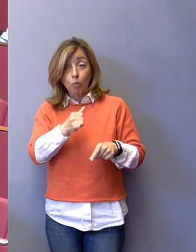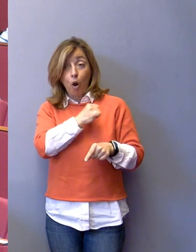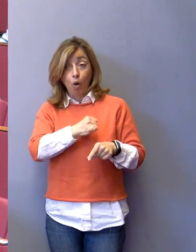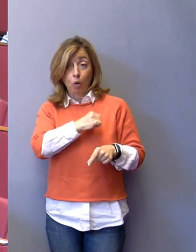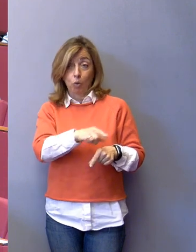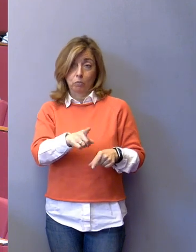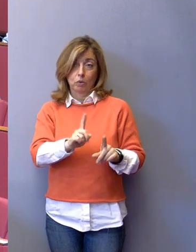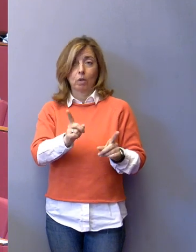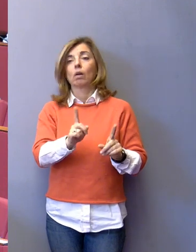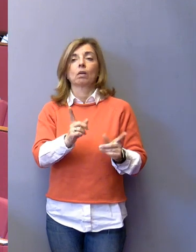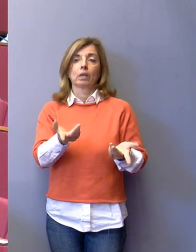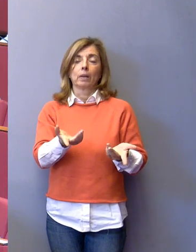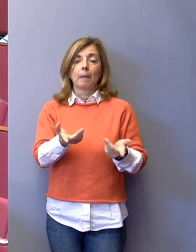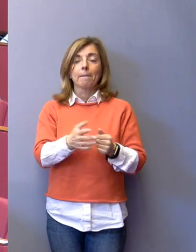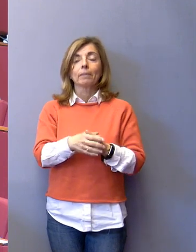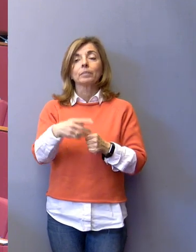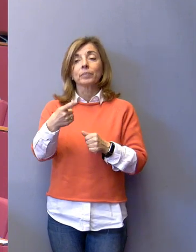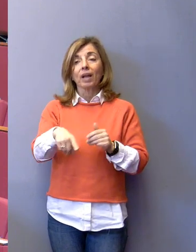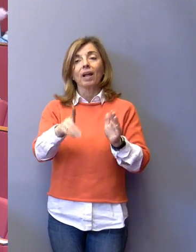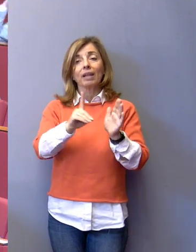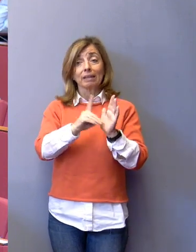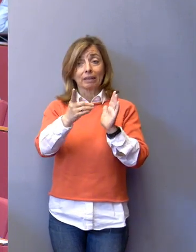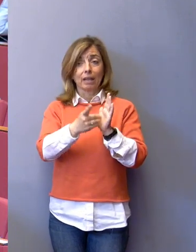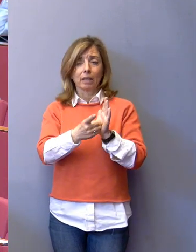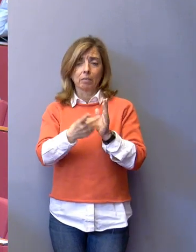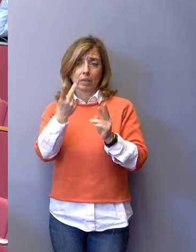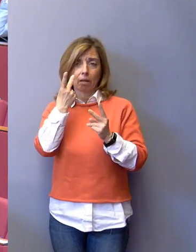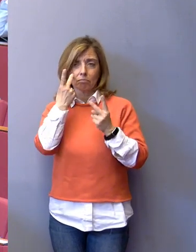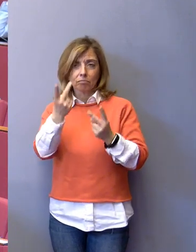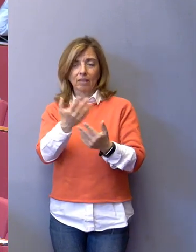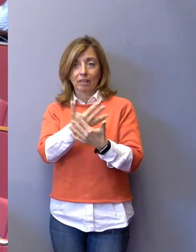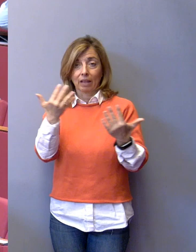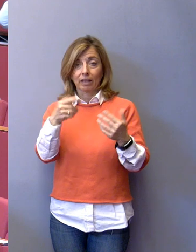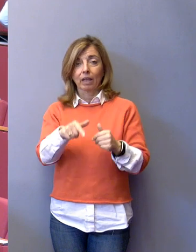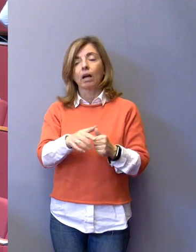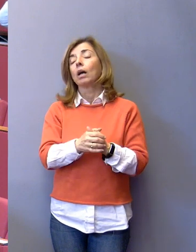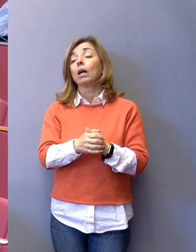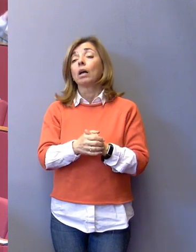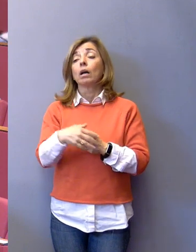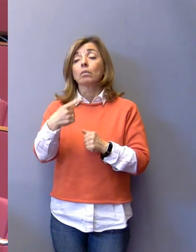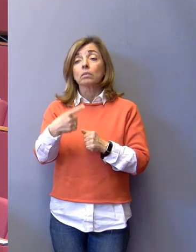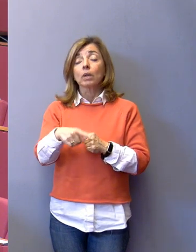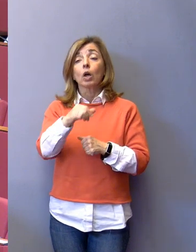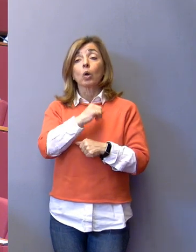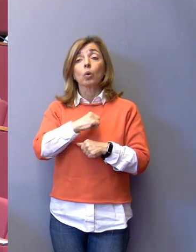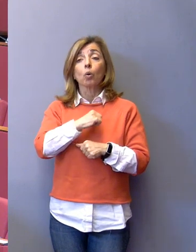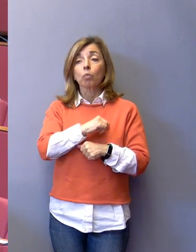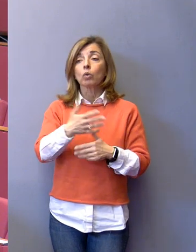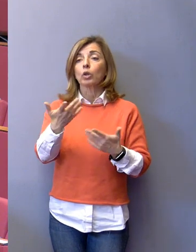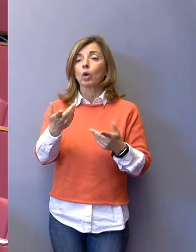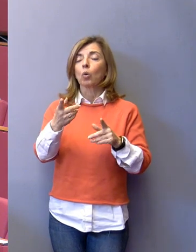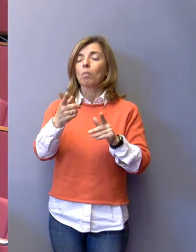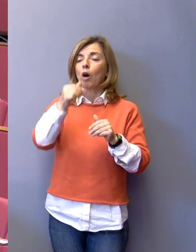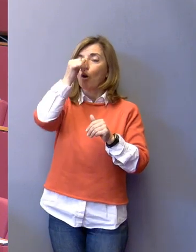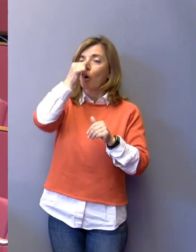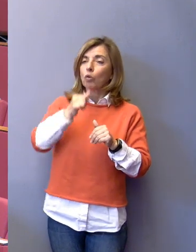è il ruolo dell'amministrazione comunale E questa mano libera lo testimonia quindi non ha un ruolo regolatore sinergico